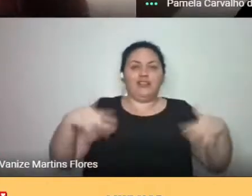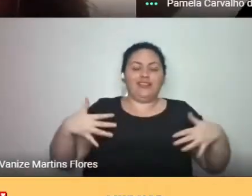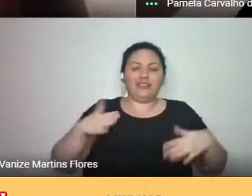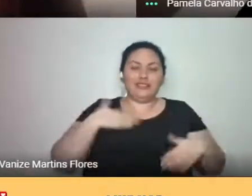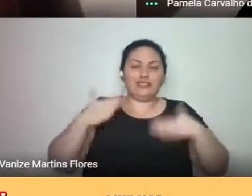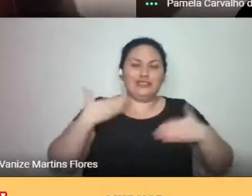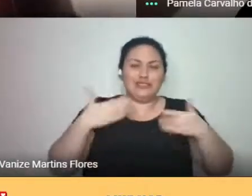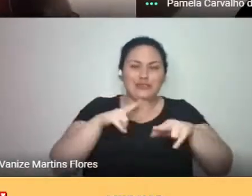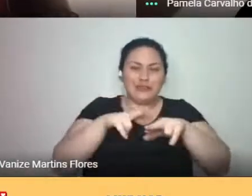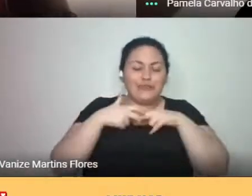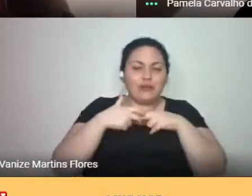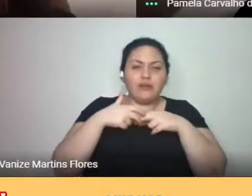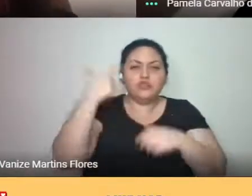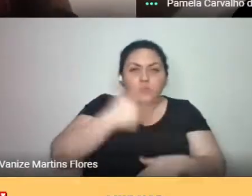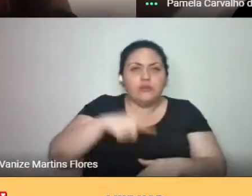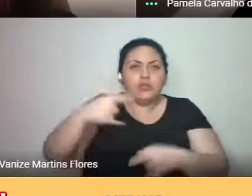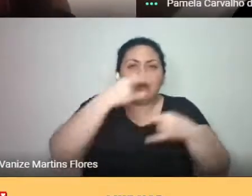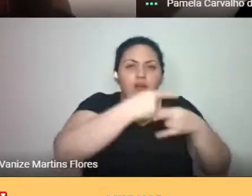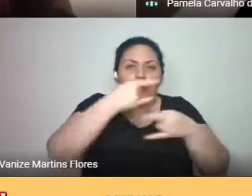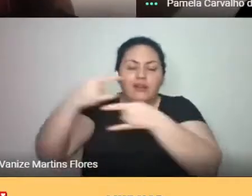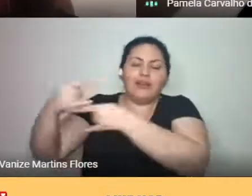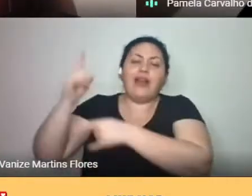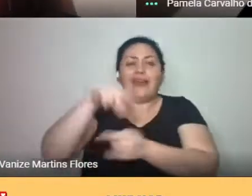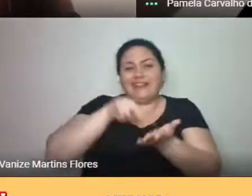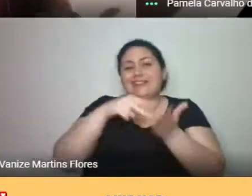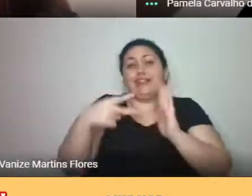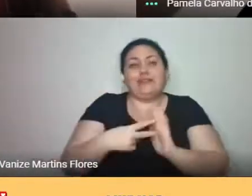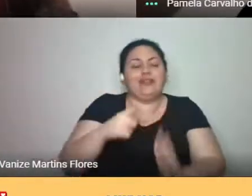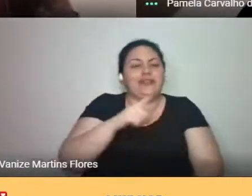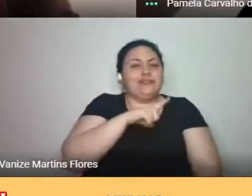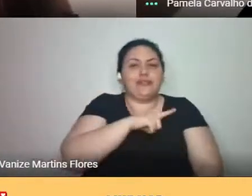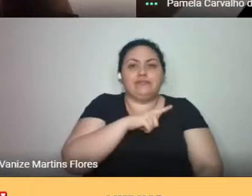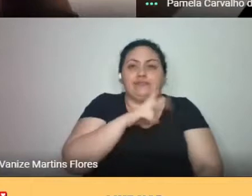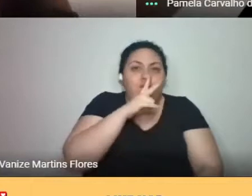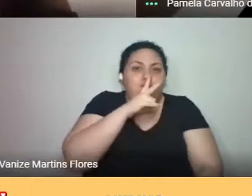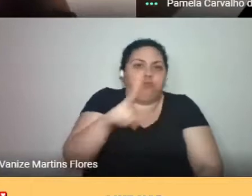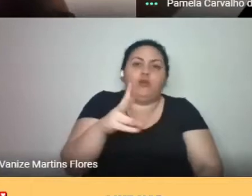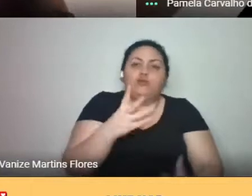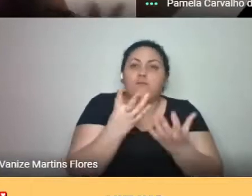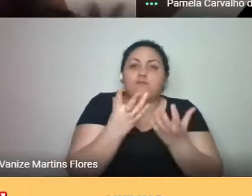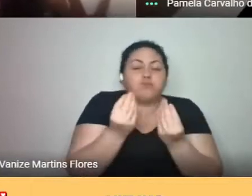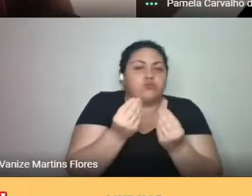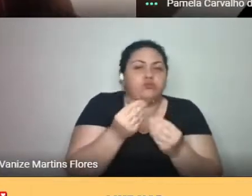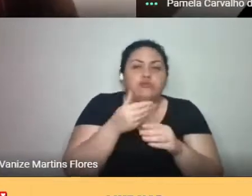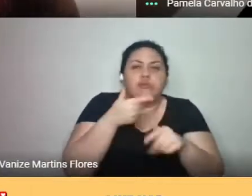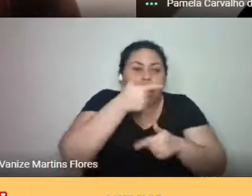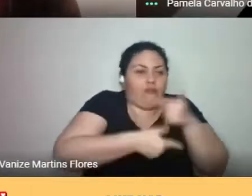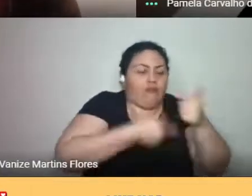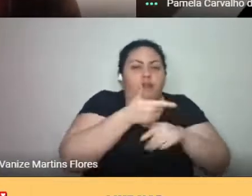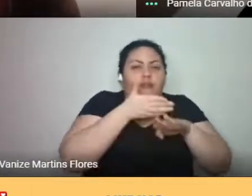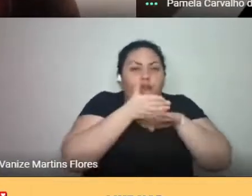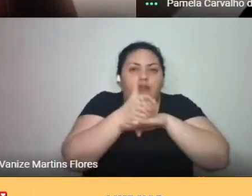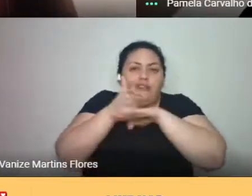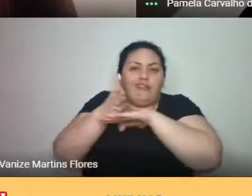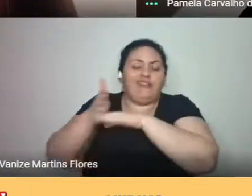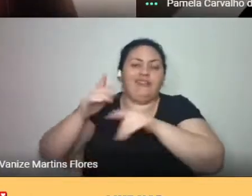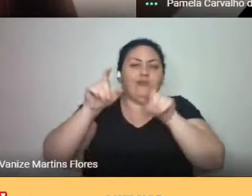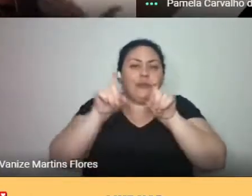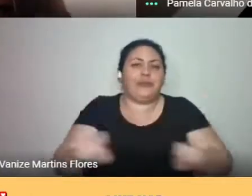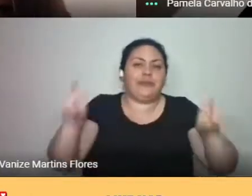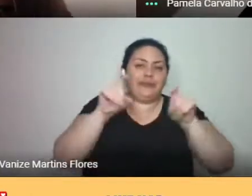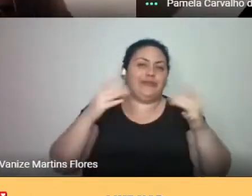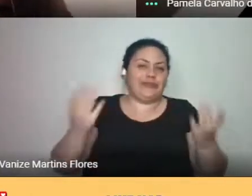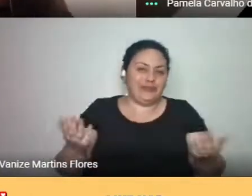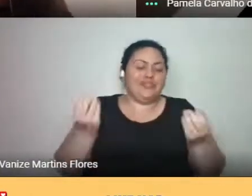vai sair um link, é porque tá demais, né? É porque tá em excesso. E o que eu posso reduzir